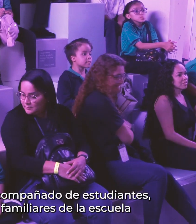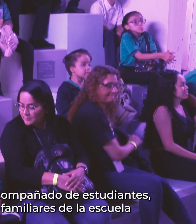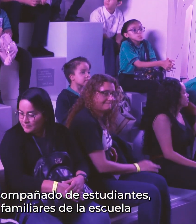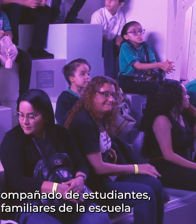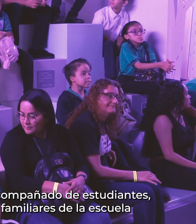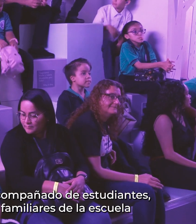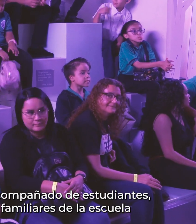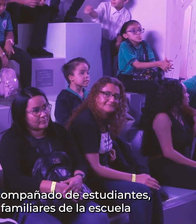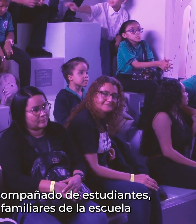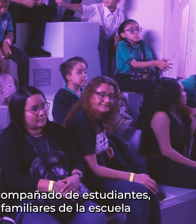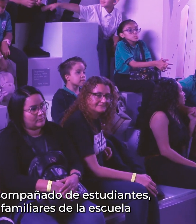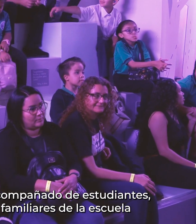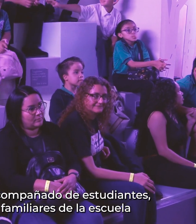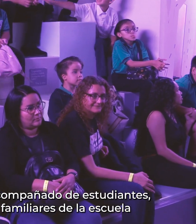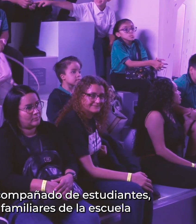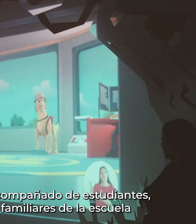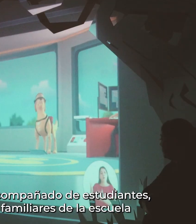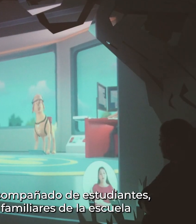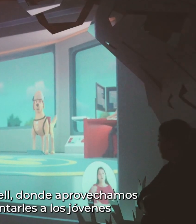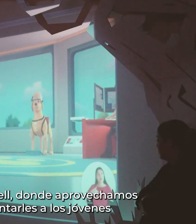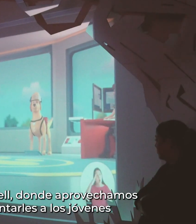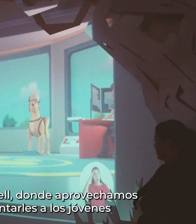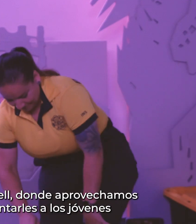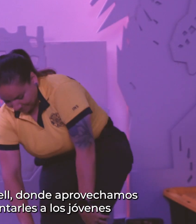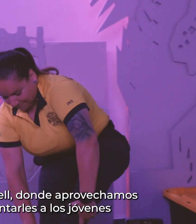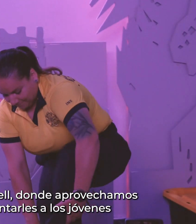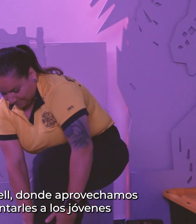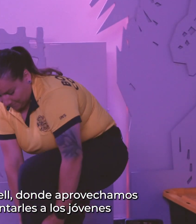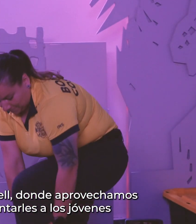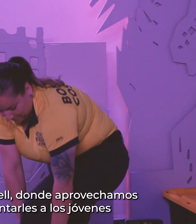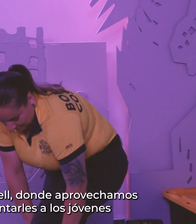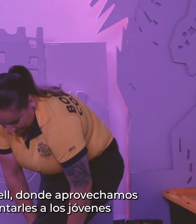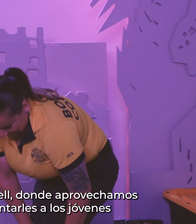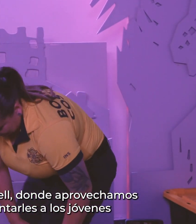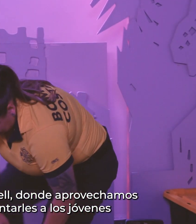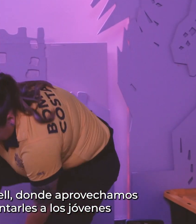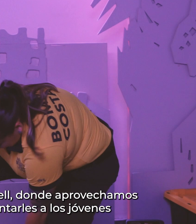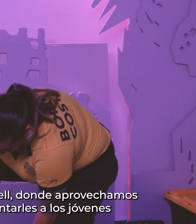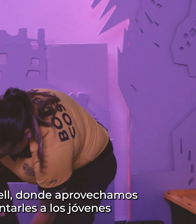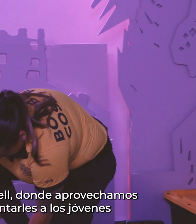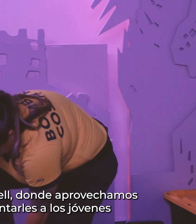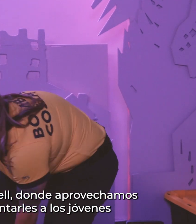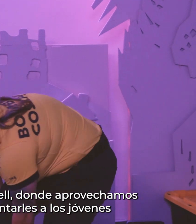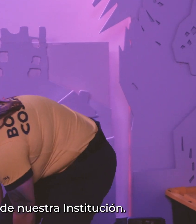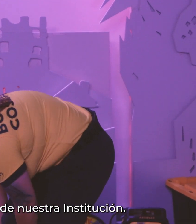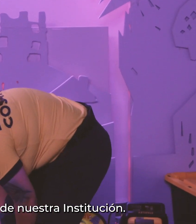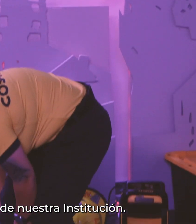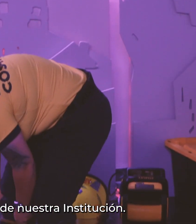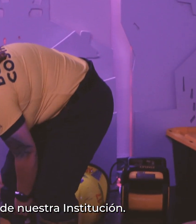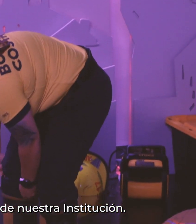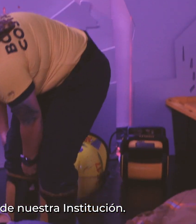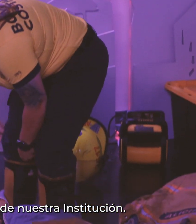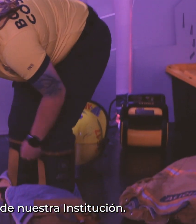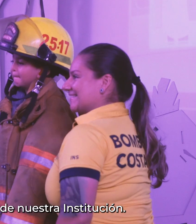de estudiantes, docentes y familiares de la Escuela Centeno Güell, donde aprovechamos para contarles a los jóvenes la historia